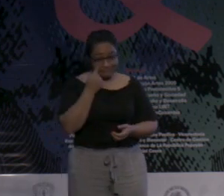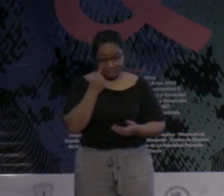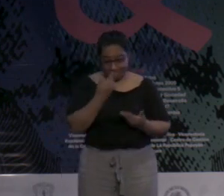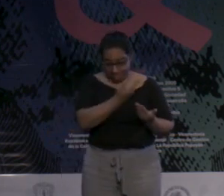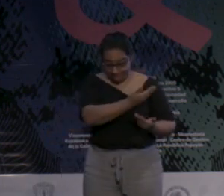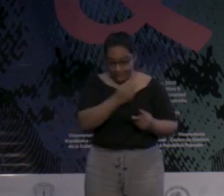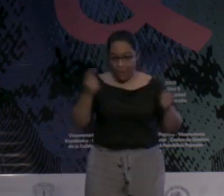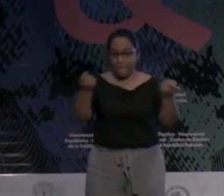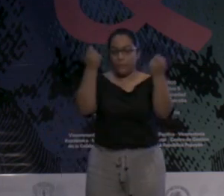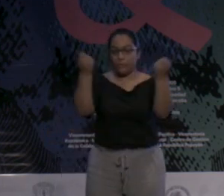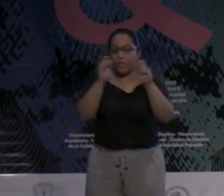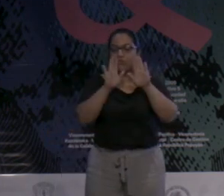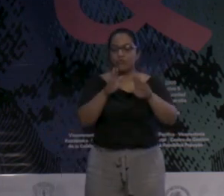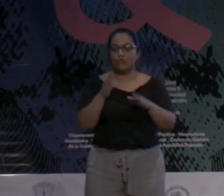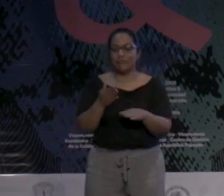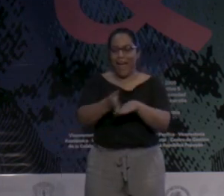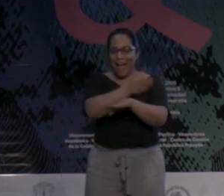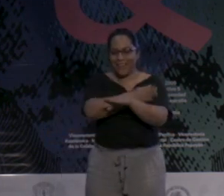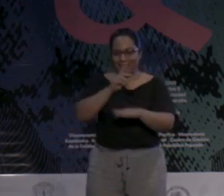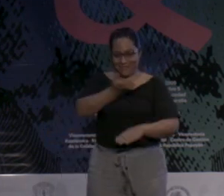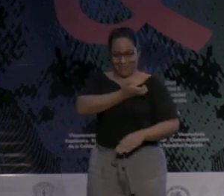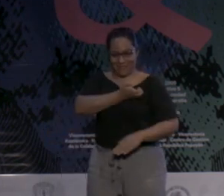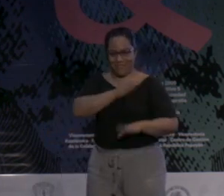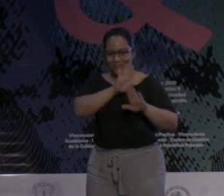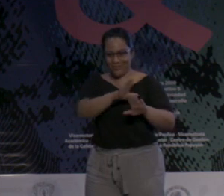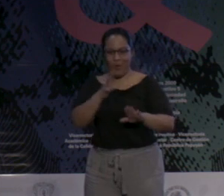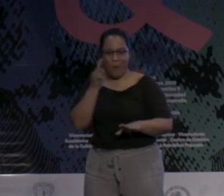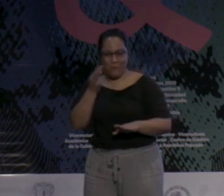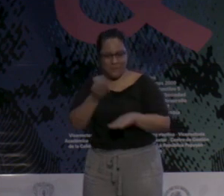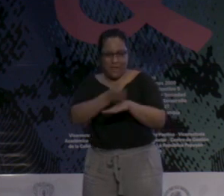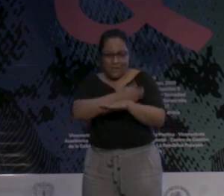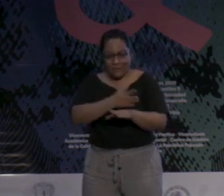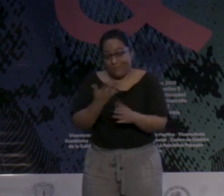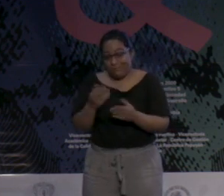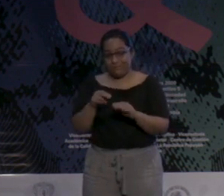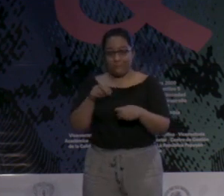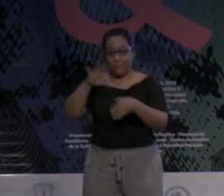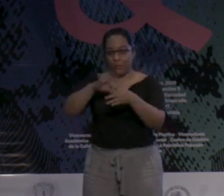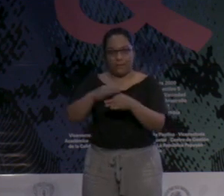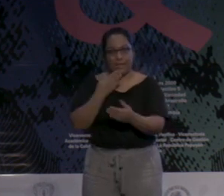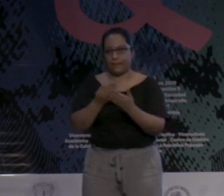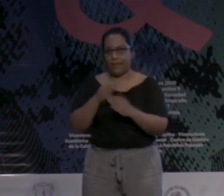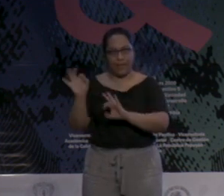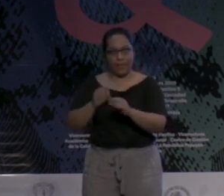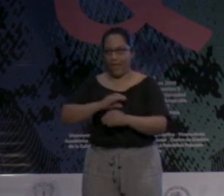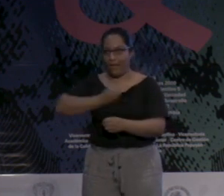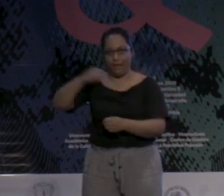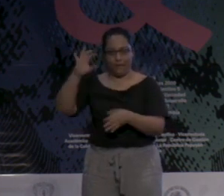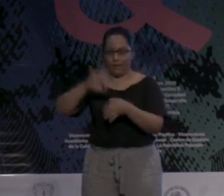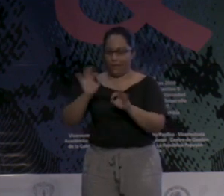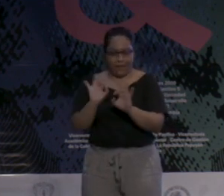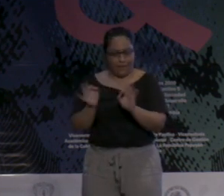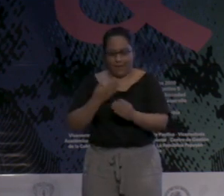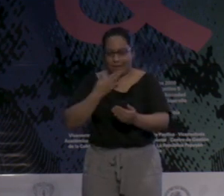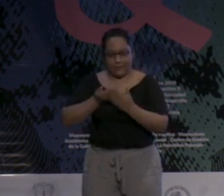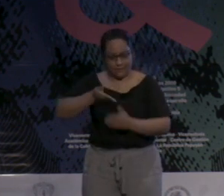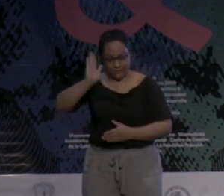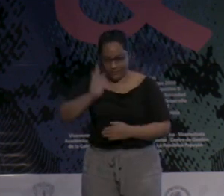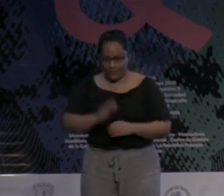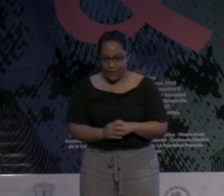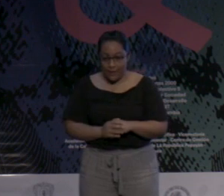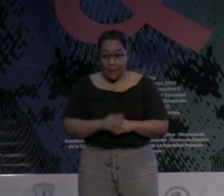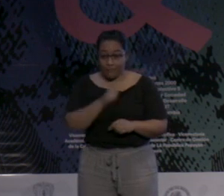Esa fue publicidad de la última campaña de la alcaldía de un candidato que afortunadamente tuvo la más baja votación de todos, pero que